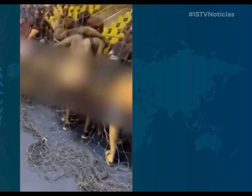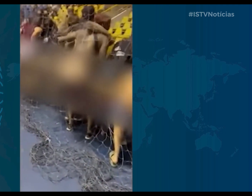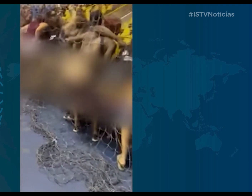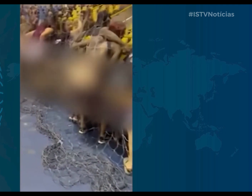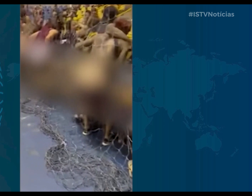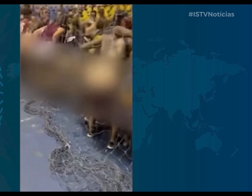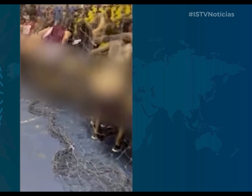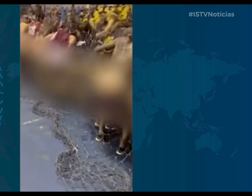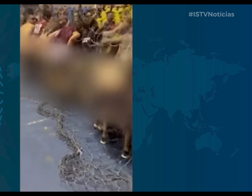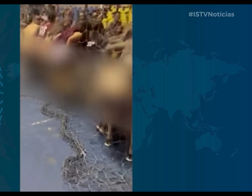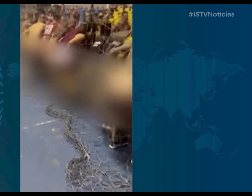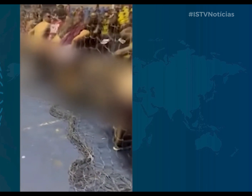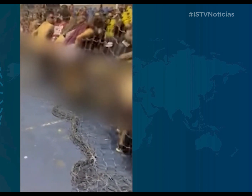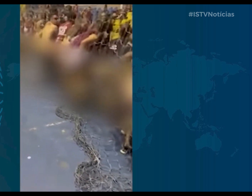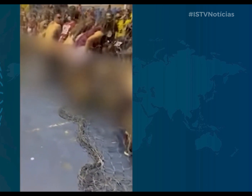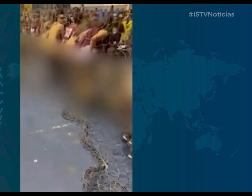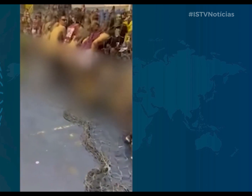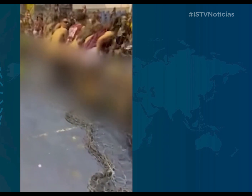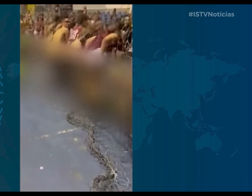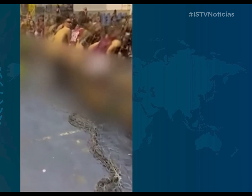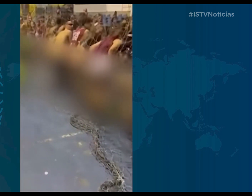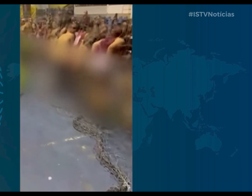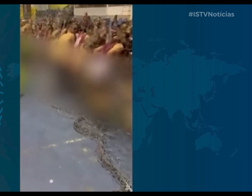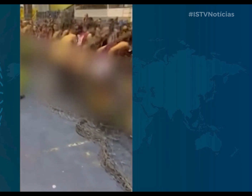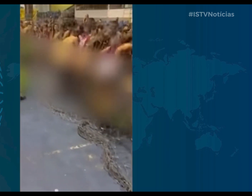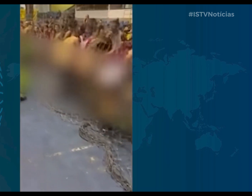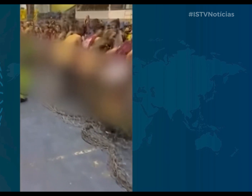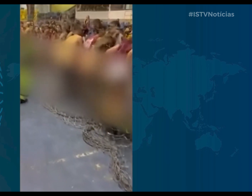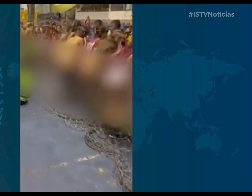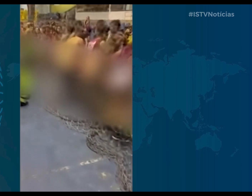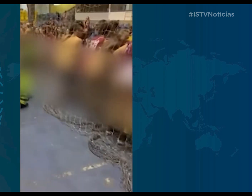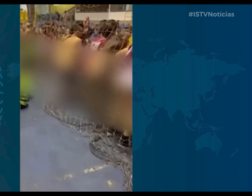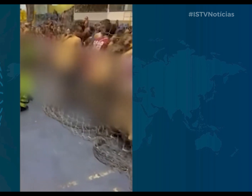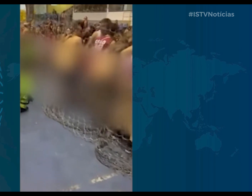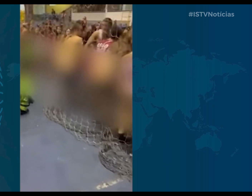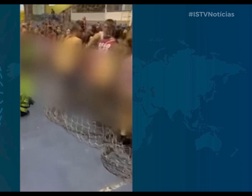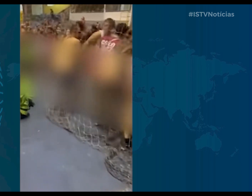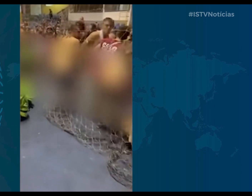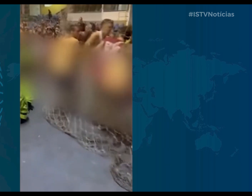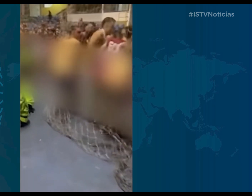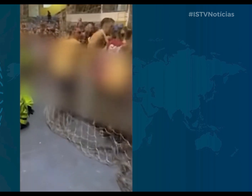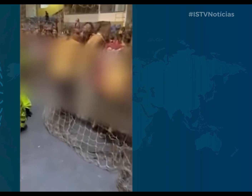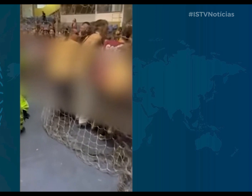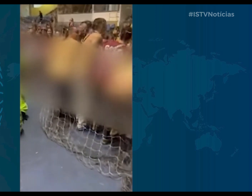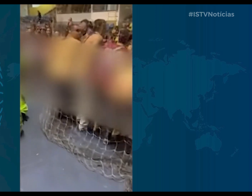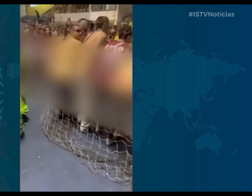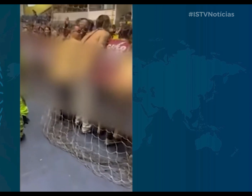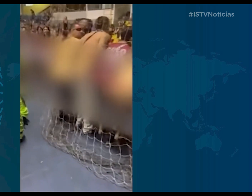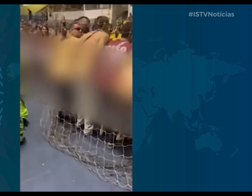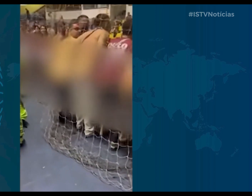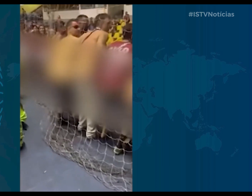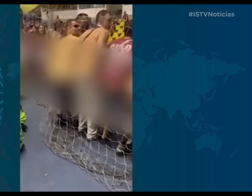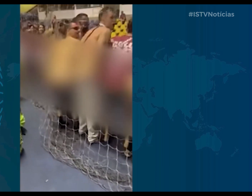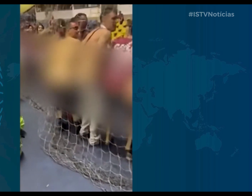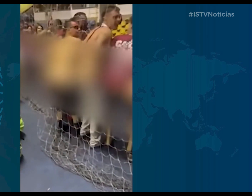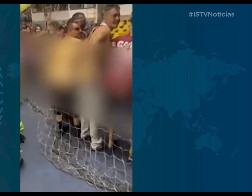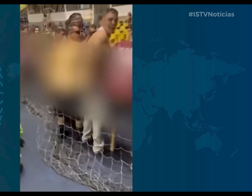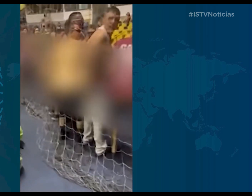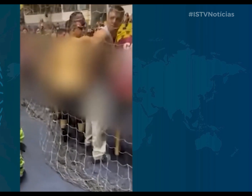diretamente relacionados ao cuidado do ser humano e cometem crimes primários como esse. Lembrando que o gesto esbarra